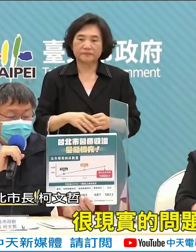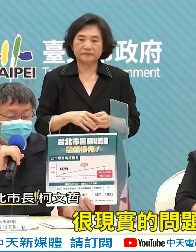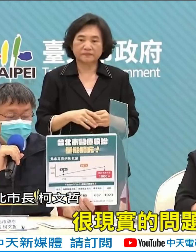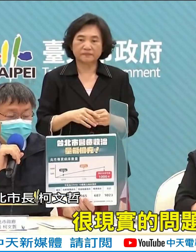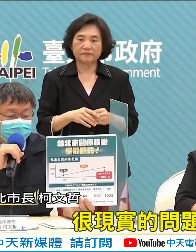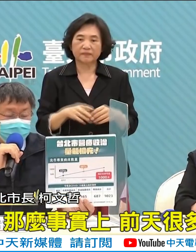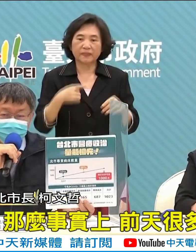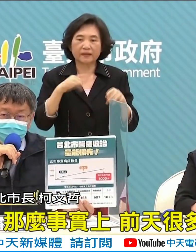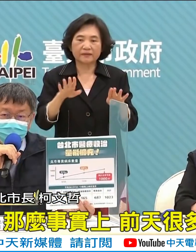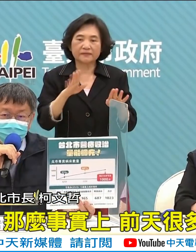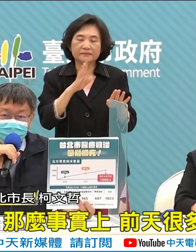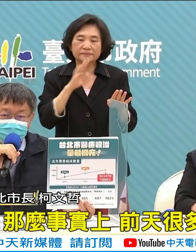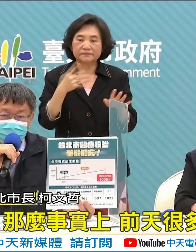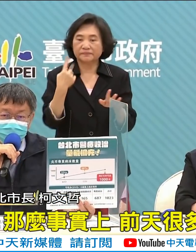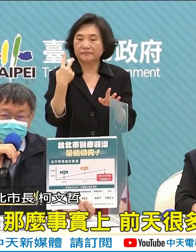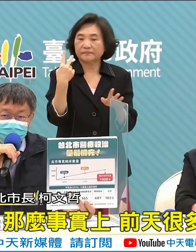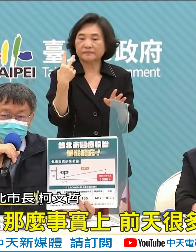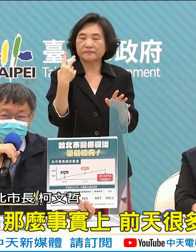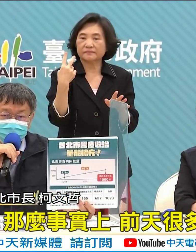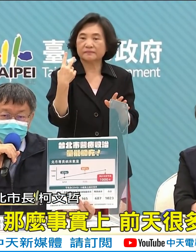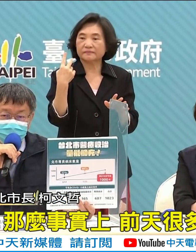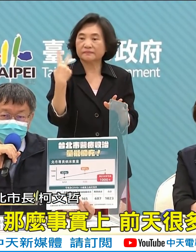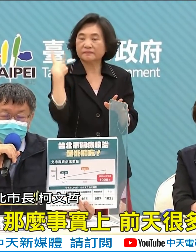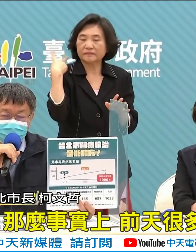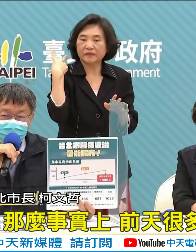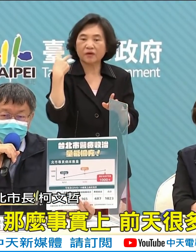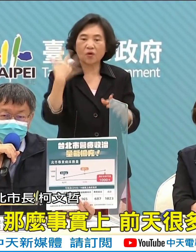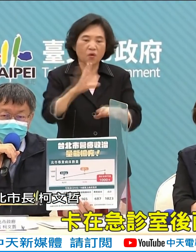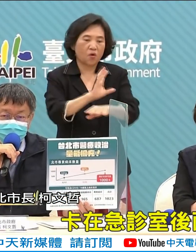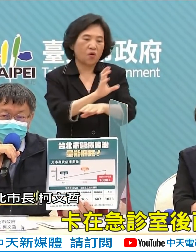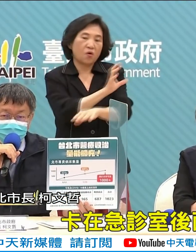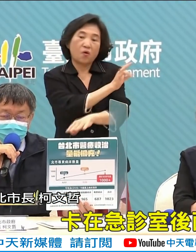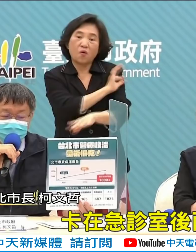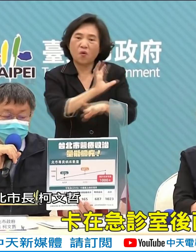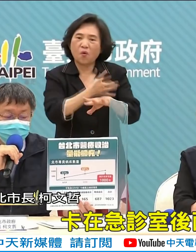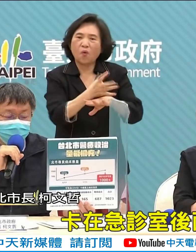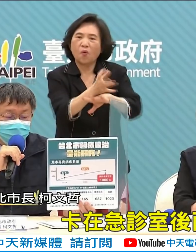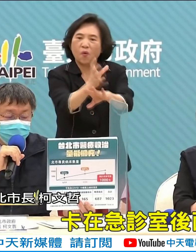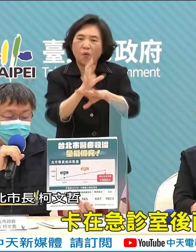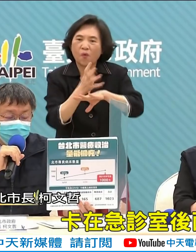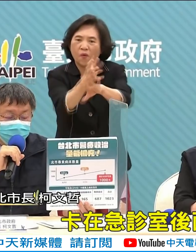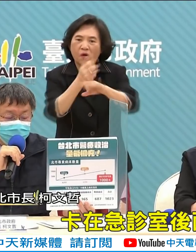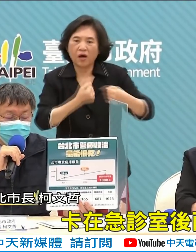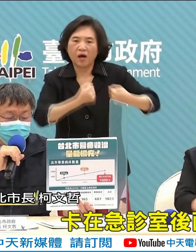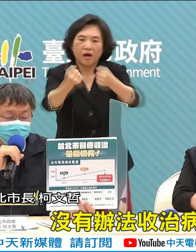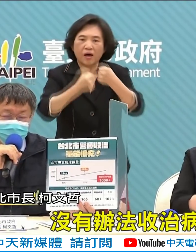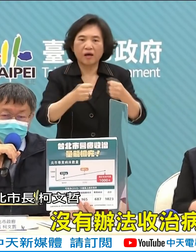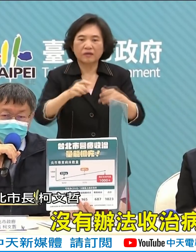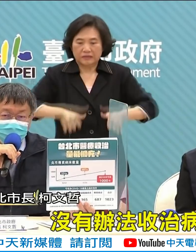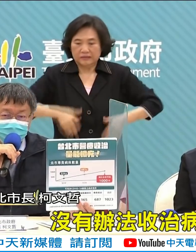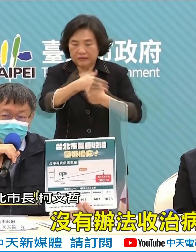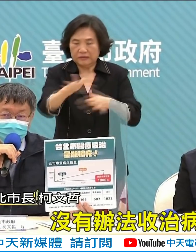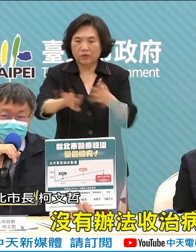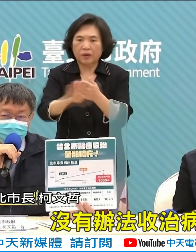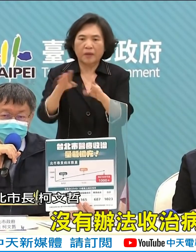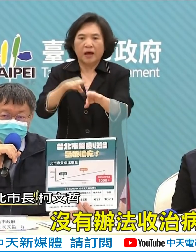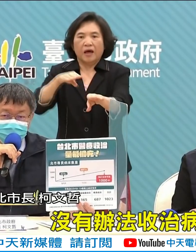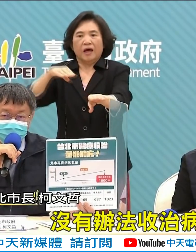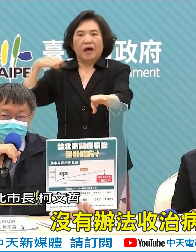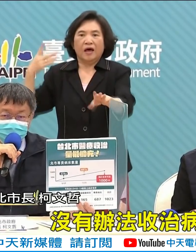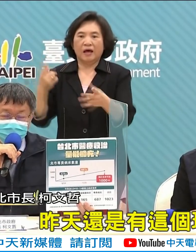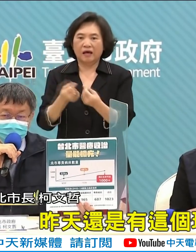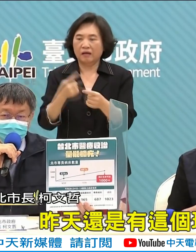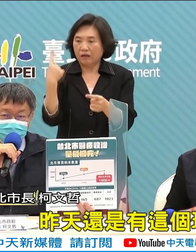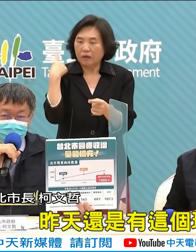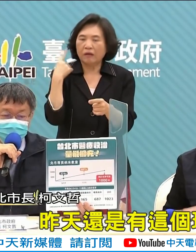问题嘛。那么事实上前天呢、哦？很多救护车在卡在这个急诊室外面，没办法送病人哦。到昨天还是有这